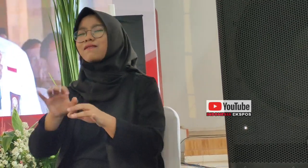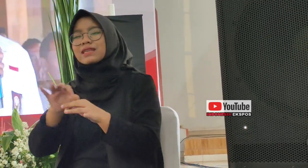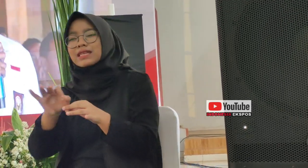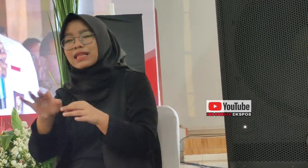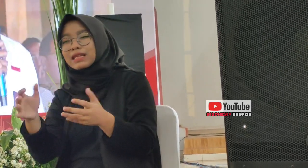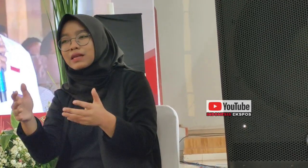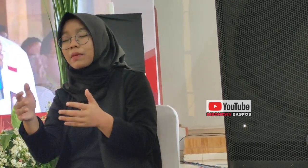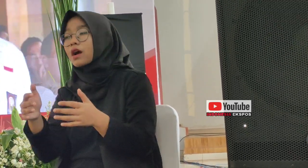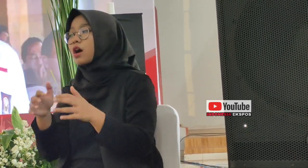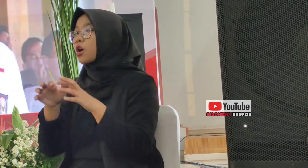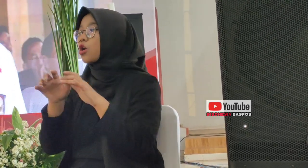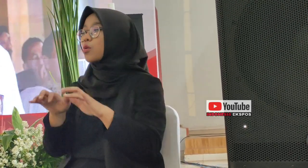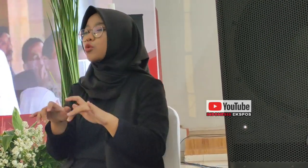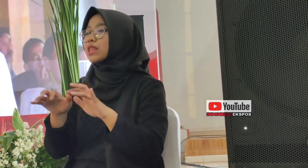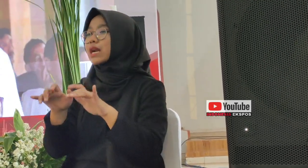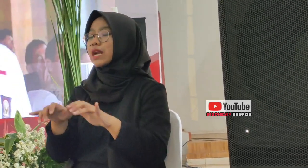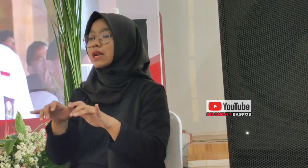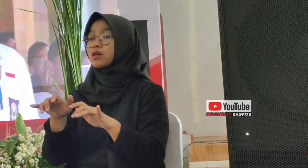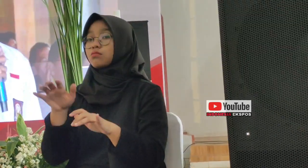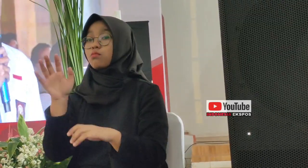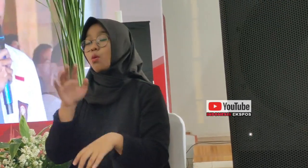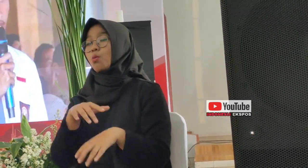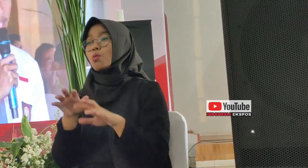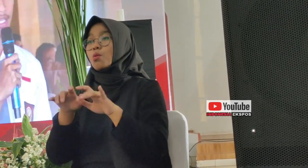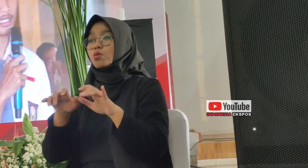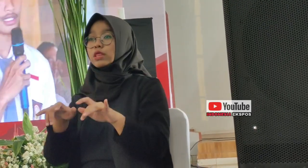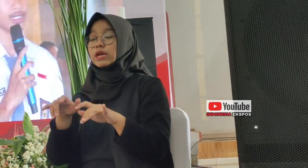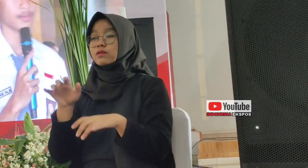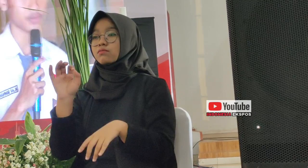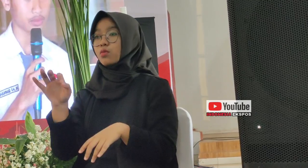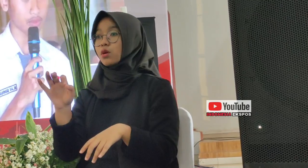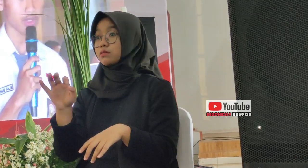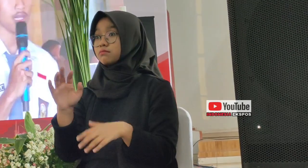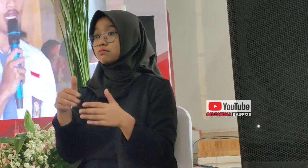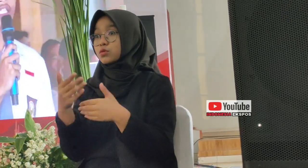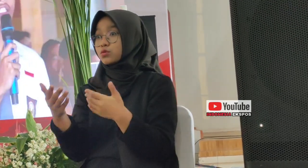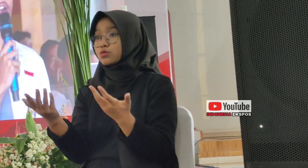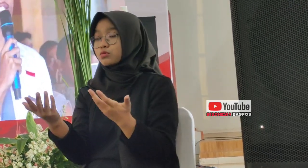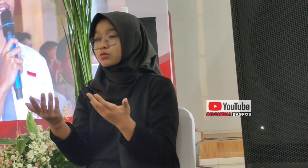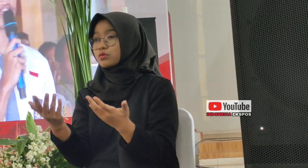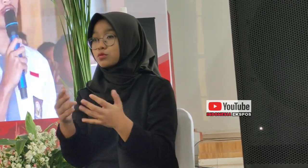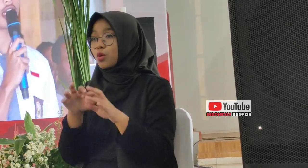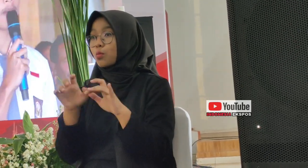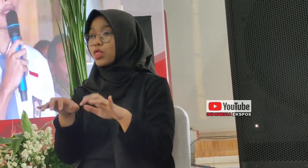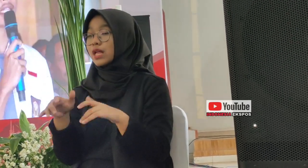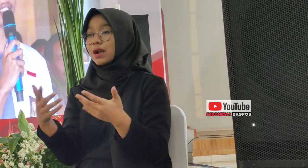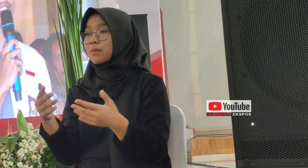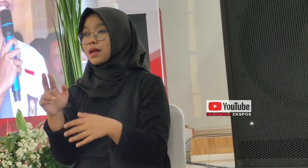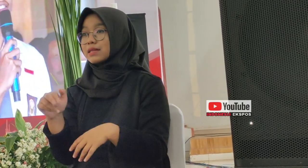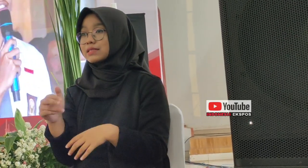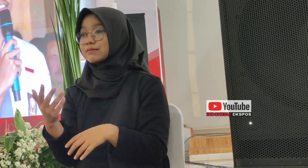itu komputer, Pak. Oh, komputer. Oke, ya. Terus komputer apa lagi?